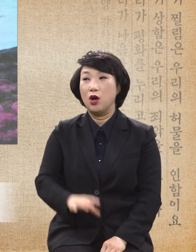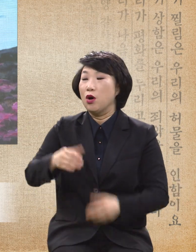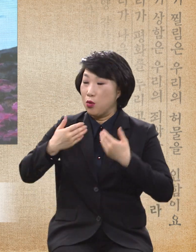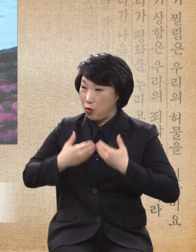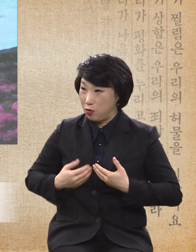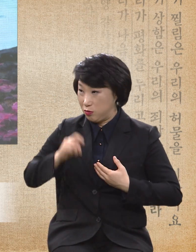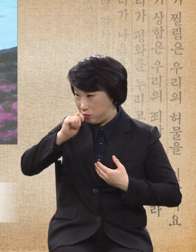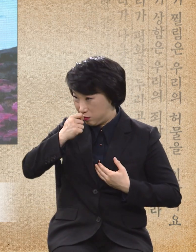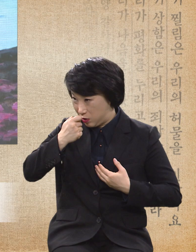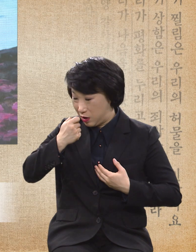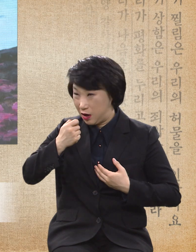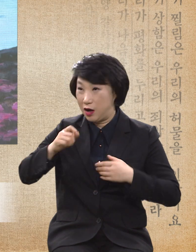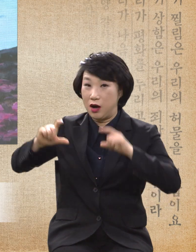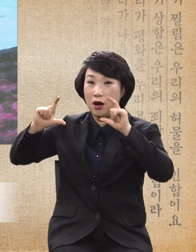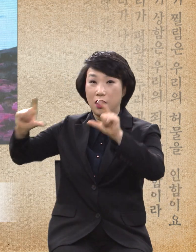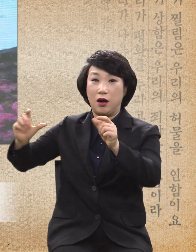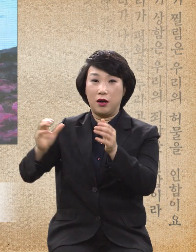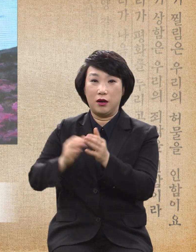고요하라